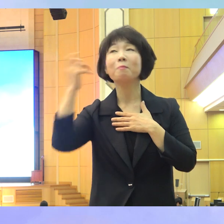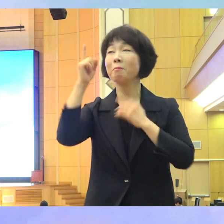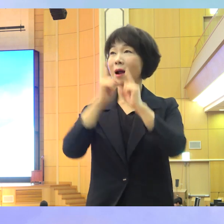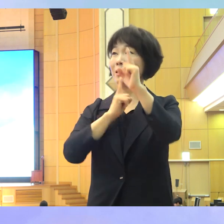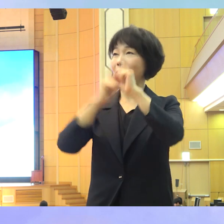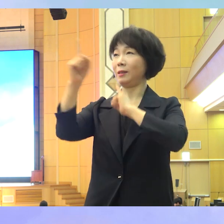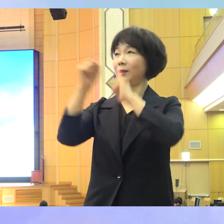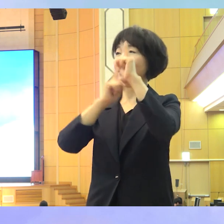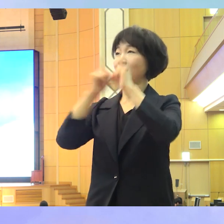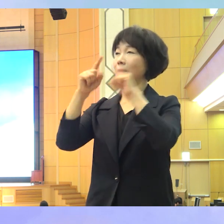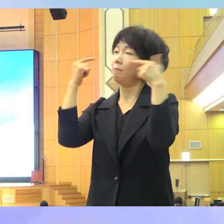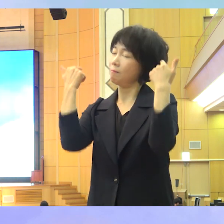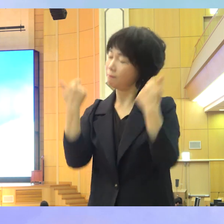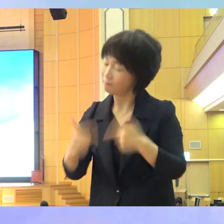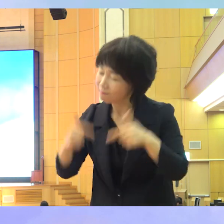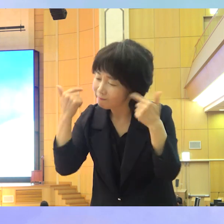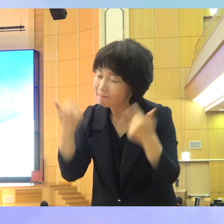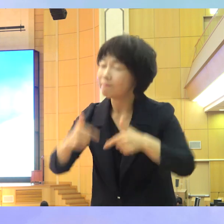신령한 말씀